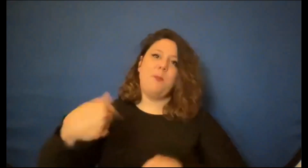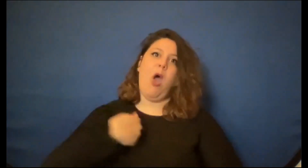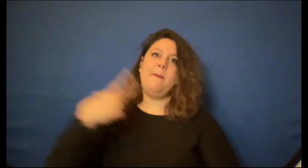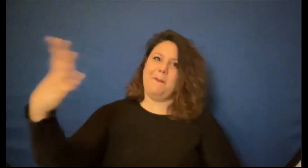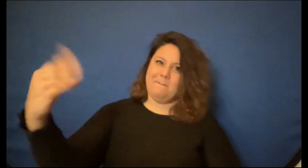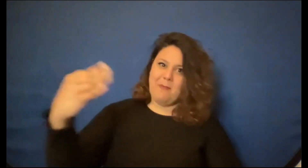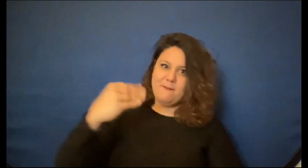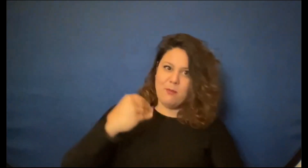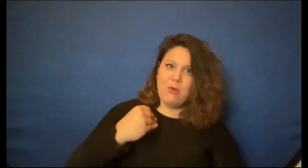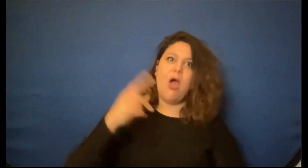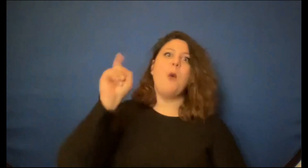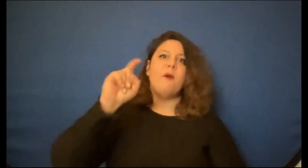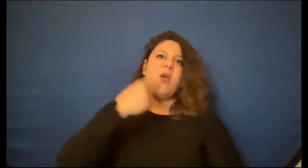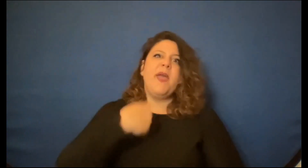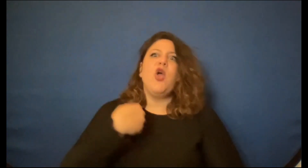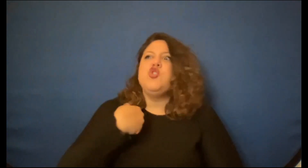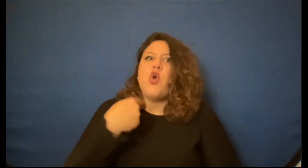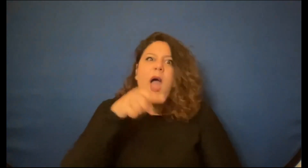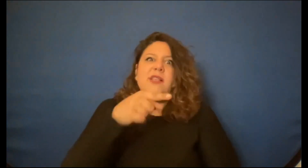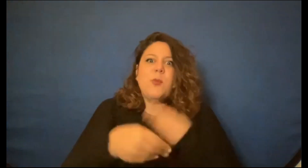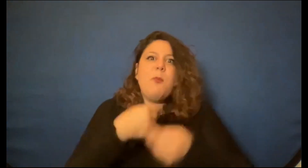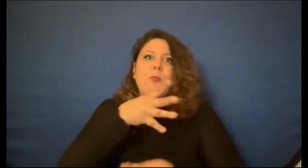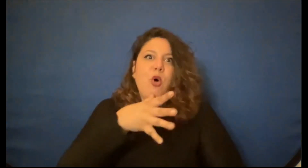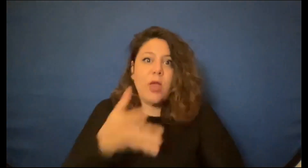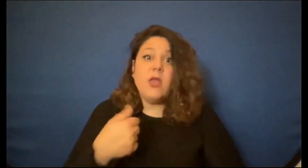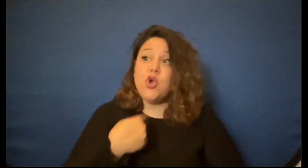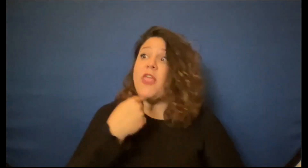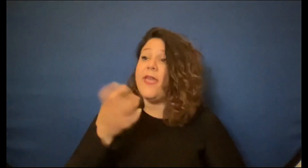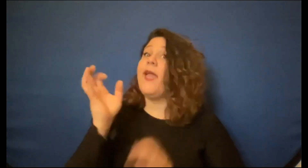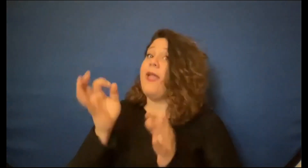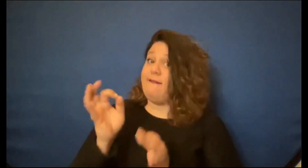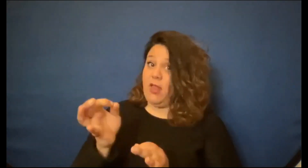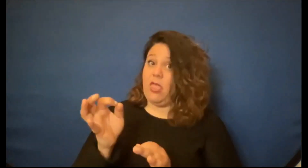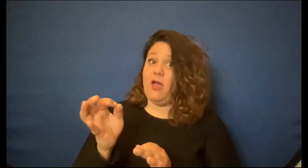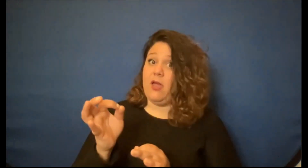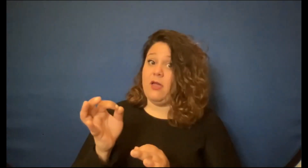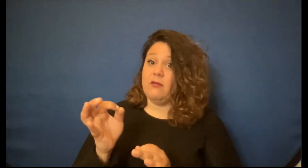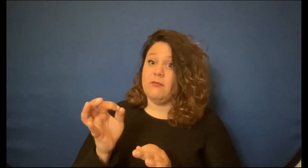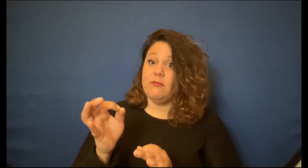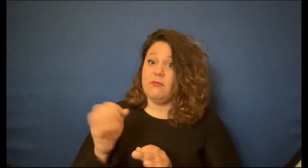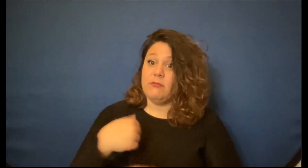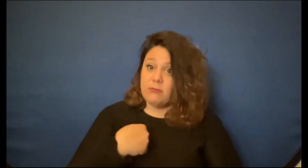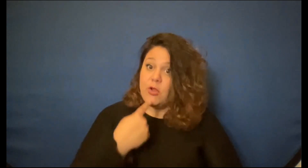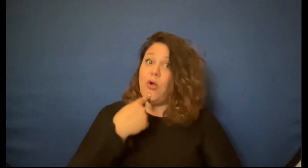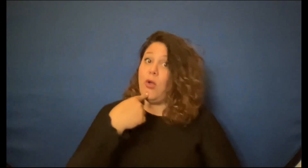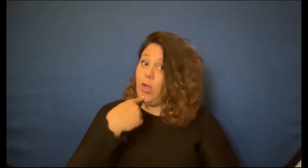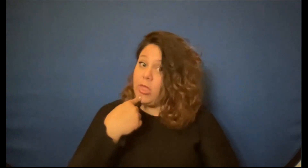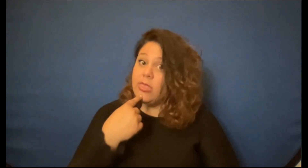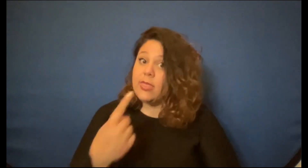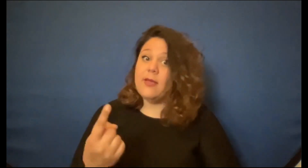los profesores que por qué había hecho esto, y yo ya dije la verdad, que habían sido ellos que me habían